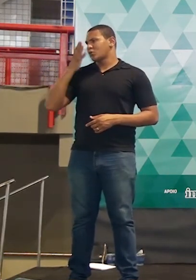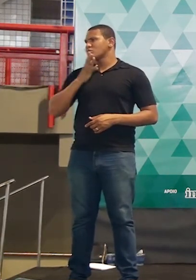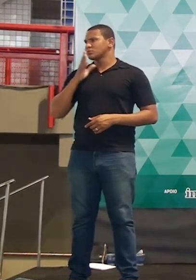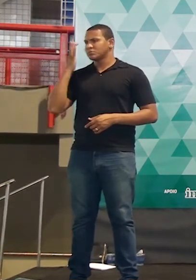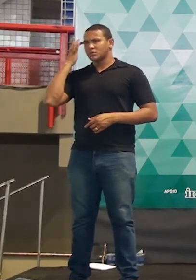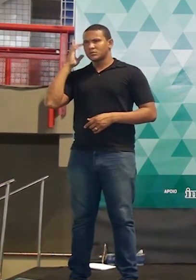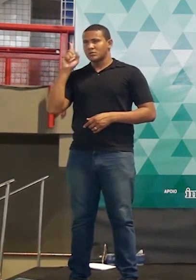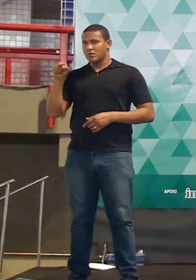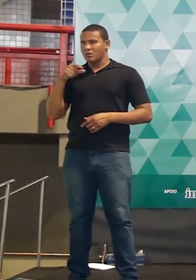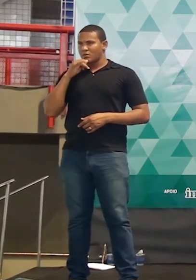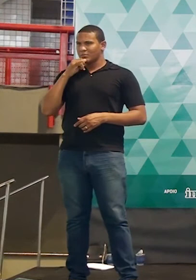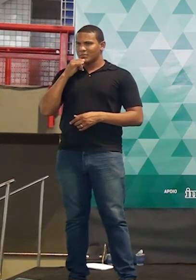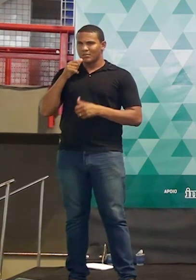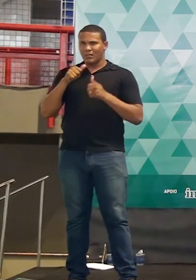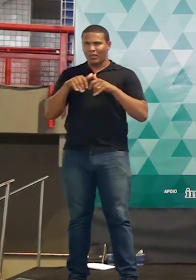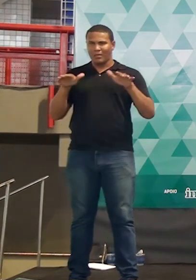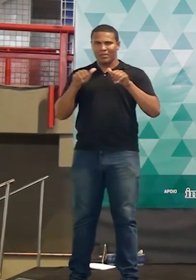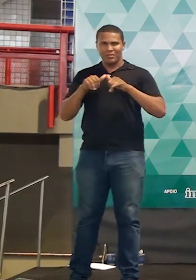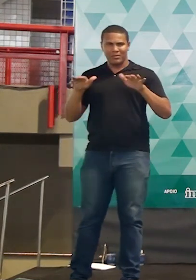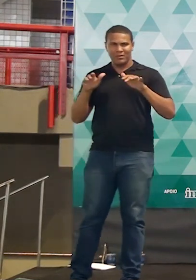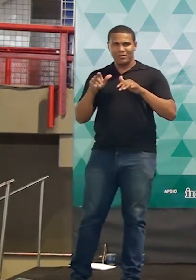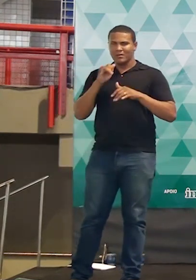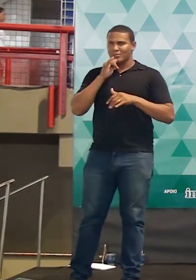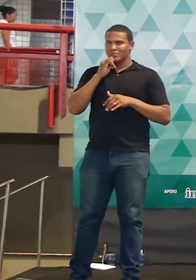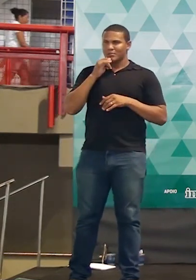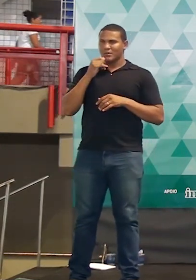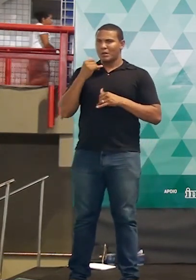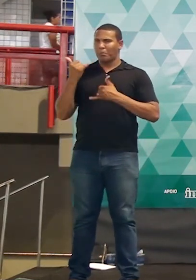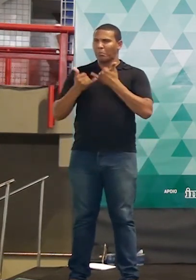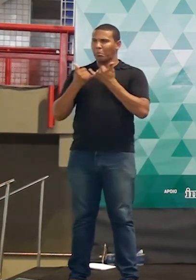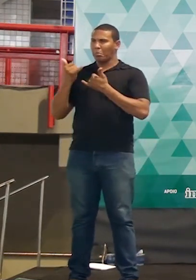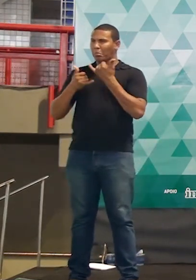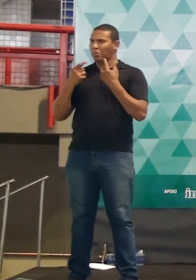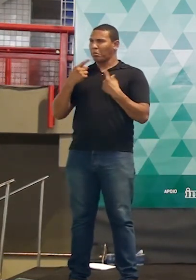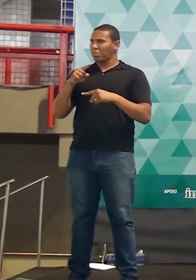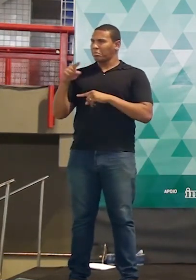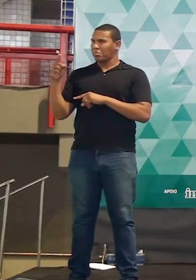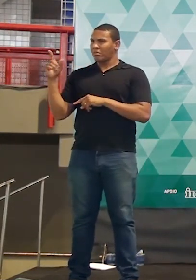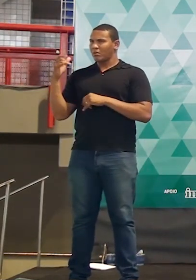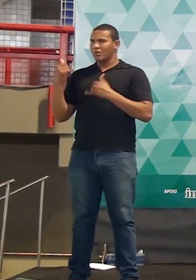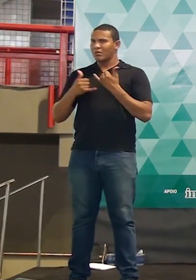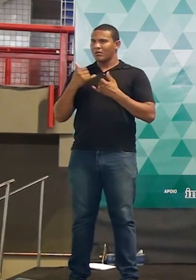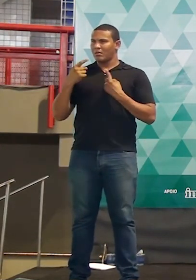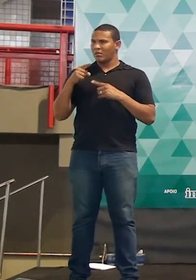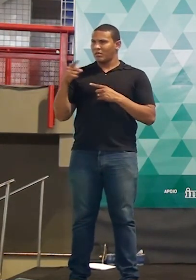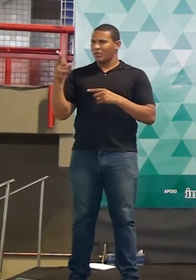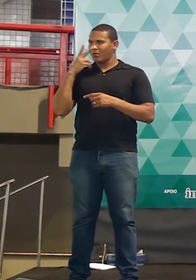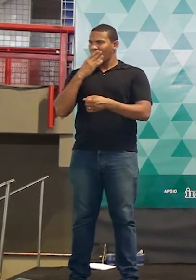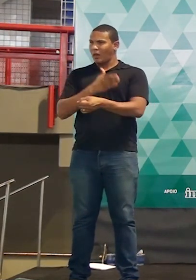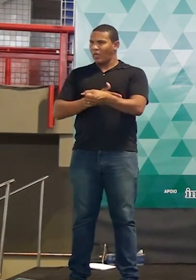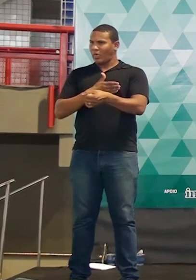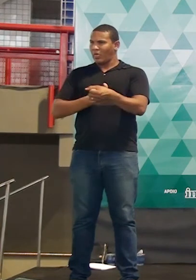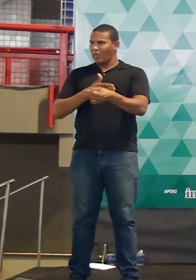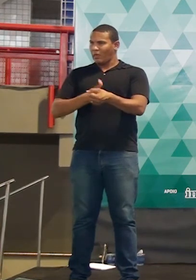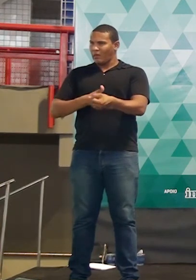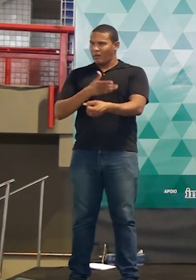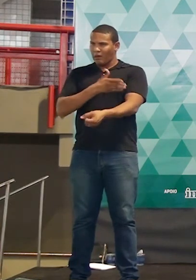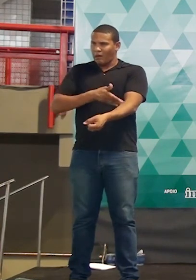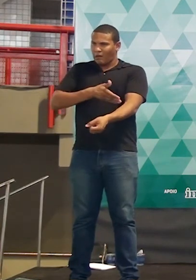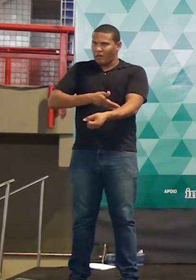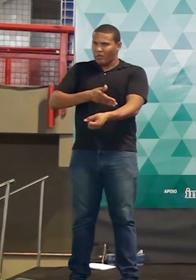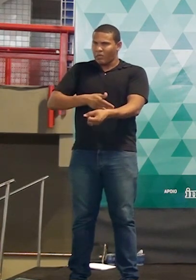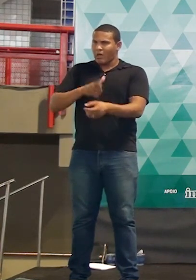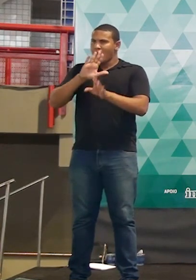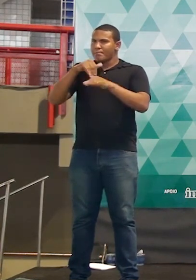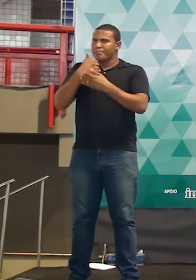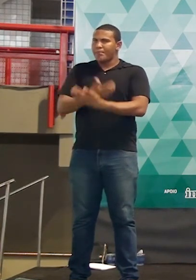essa brincadeira de mau gosto que houve e que ainda está passando, né, essa tal de Baleia Azul, é interessante que vocês saibam